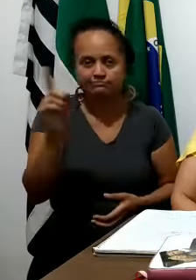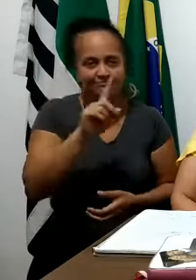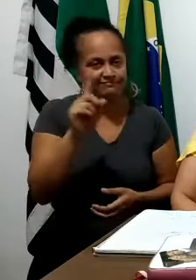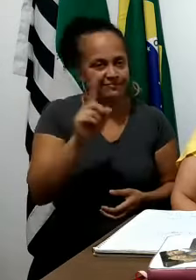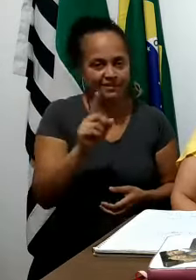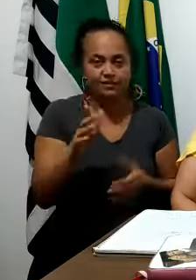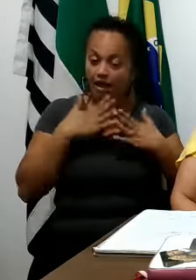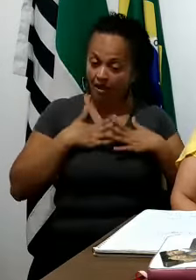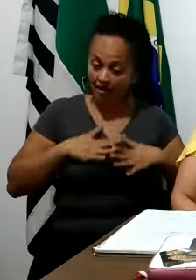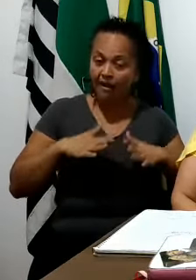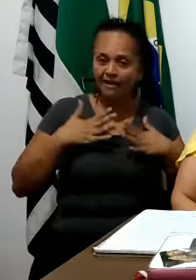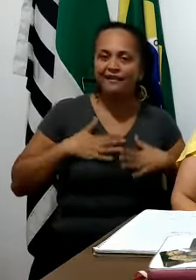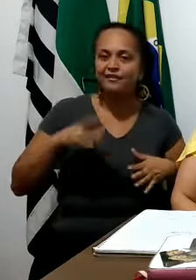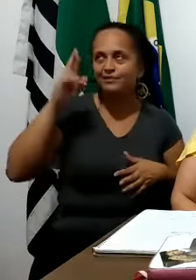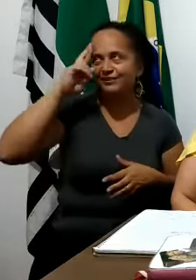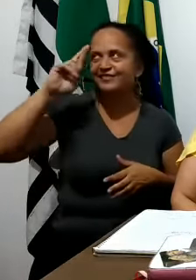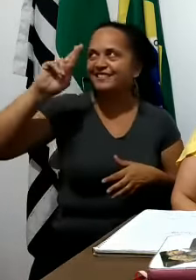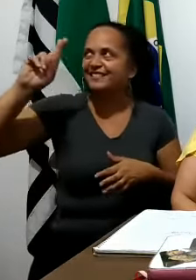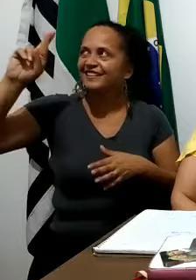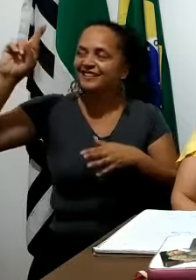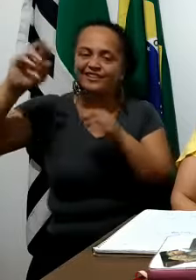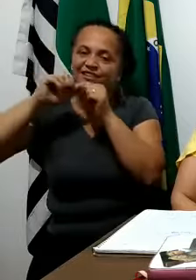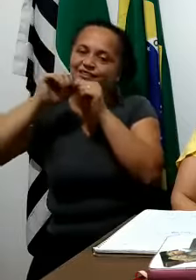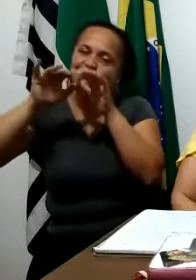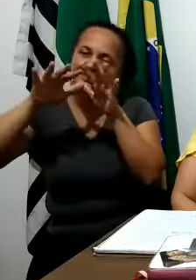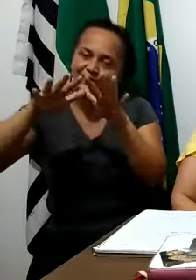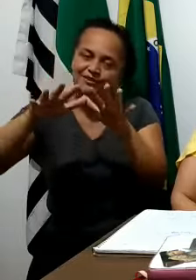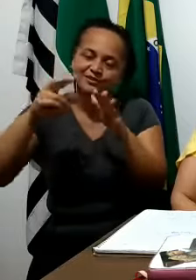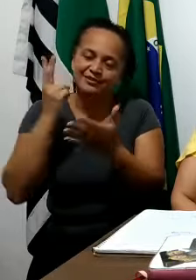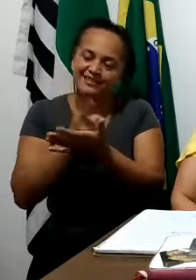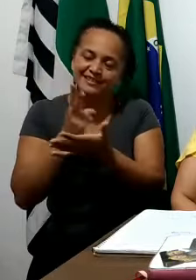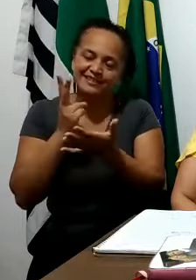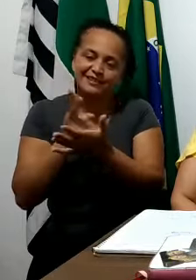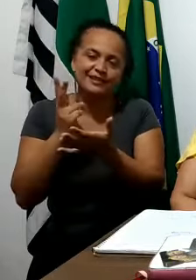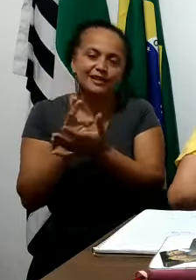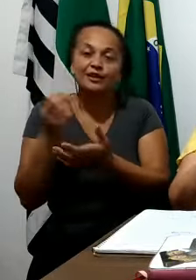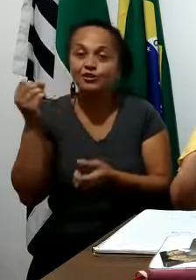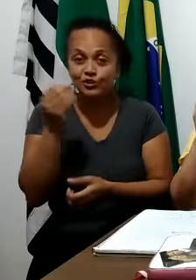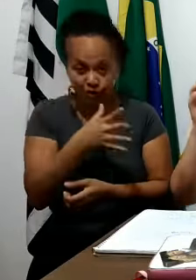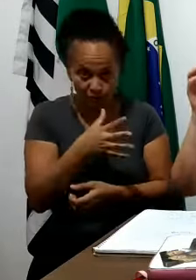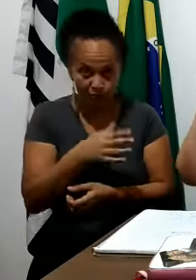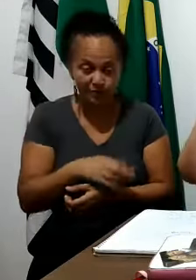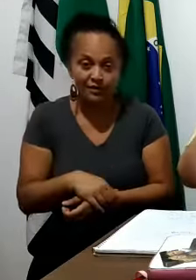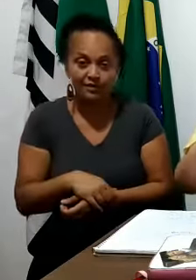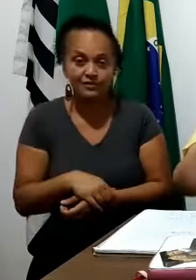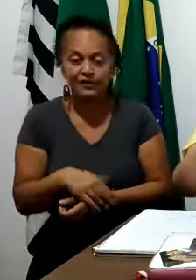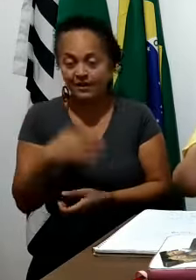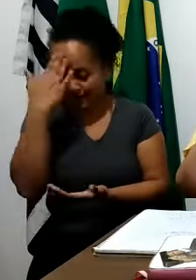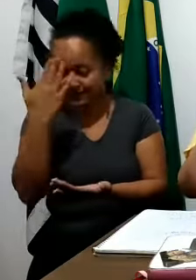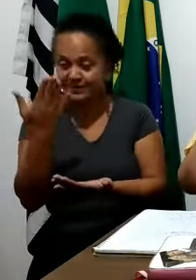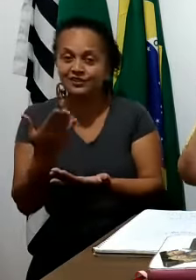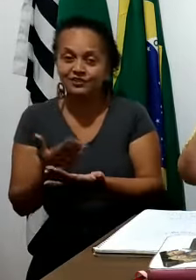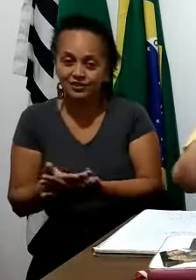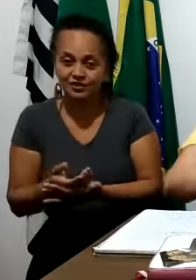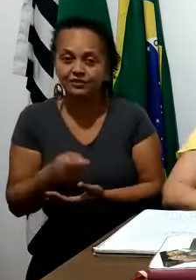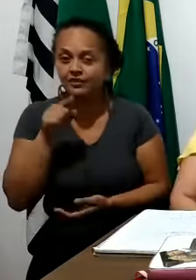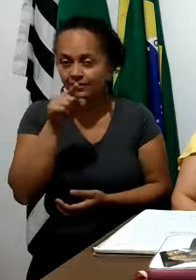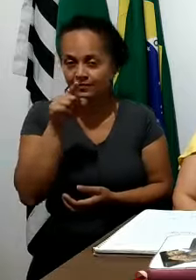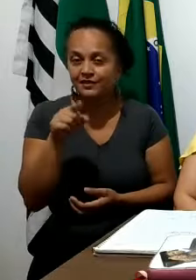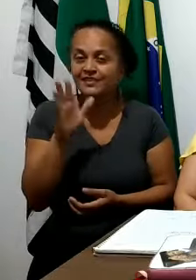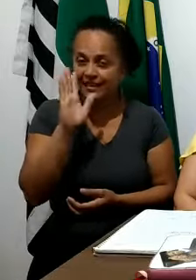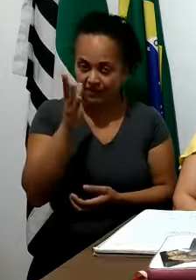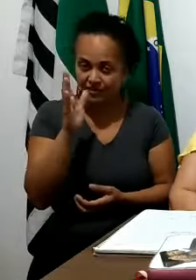coisas. Apocalipse 21:5 diz que Deus faz nova todas as coisas. Faz nova todas as coisas. Eu creio que aquela sementinha que você plantou lá no